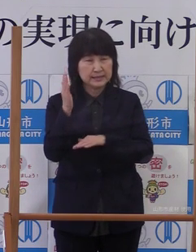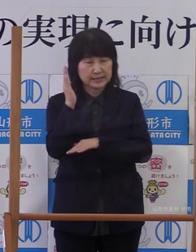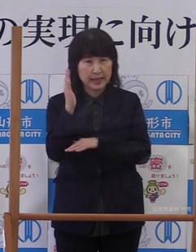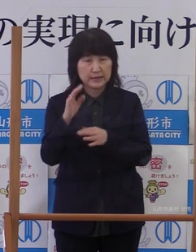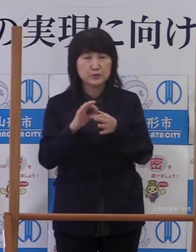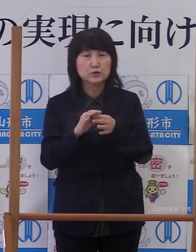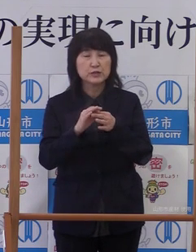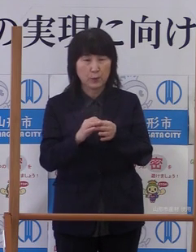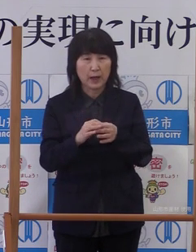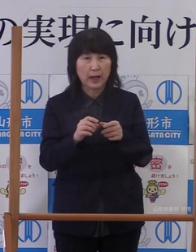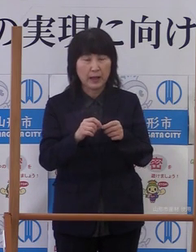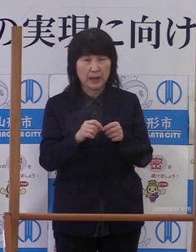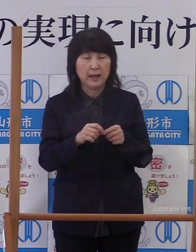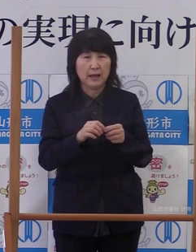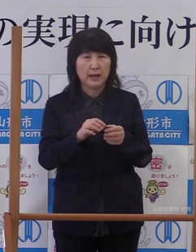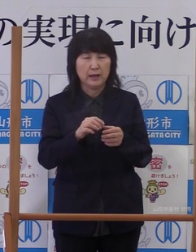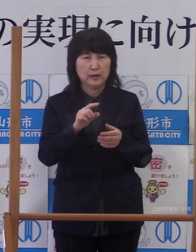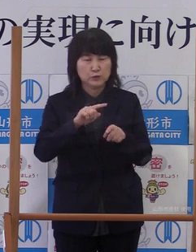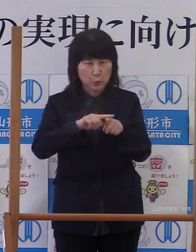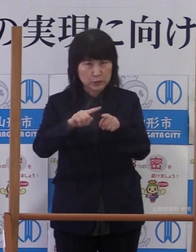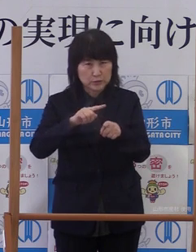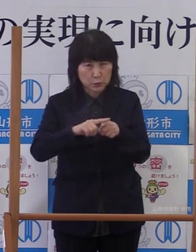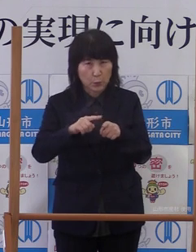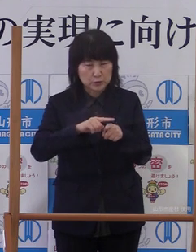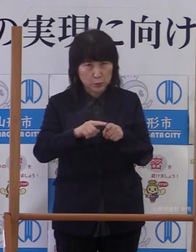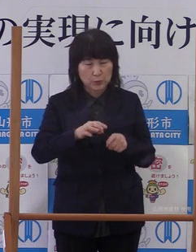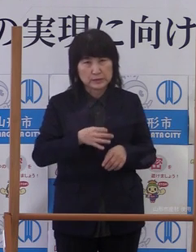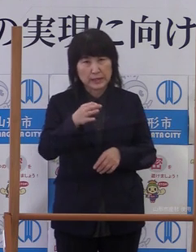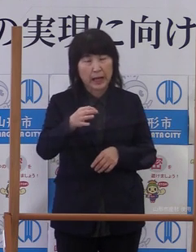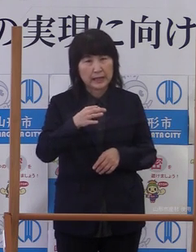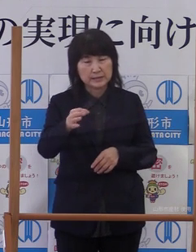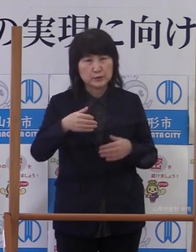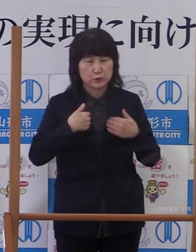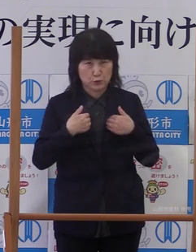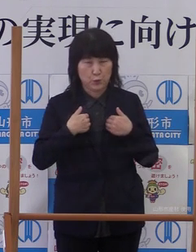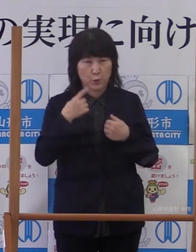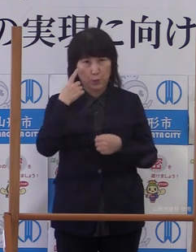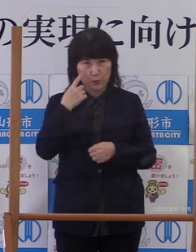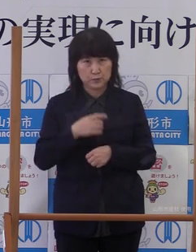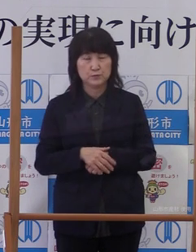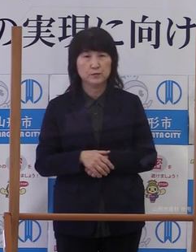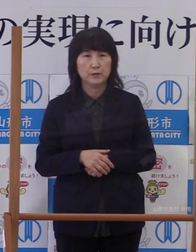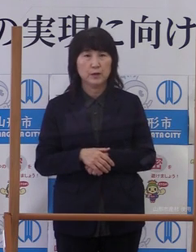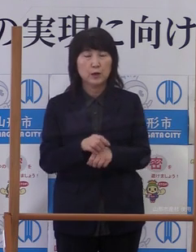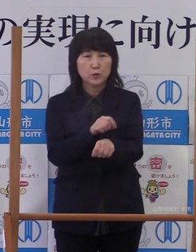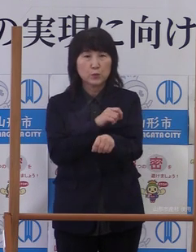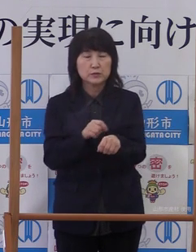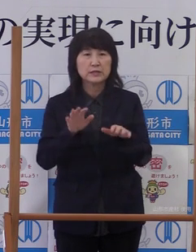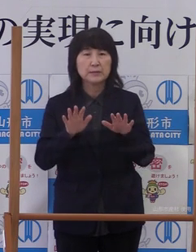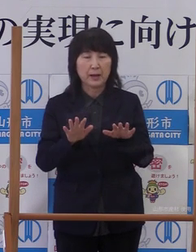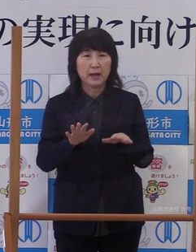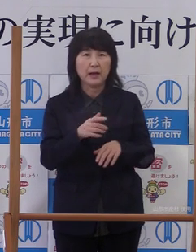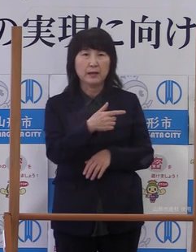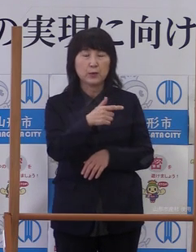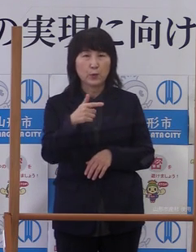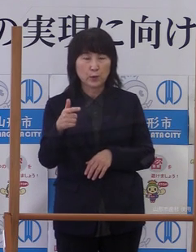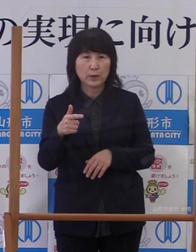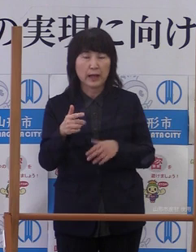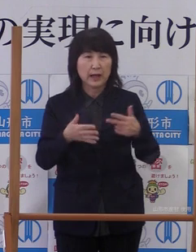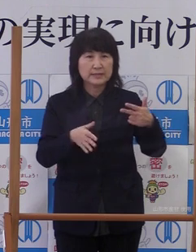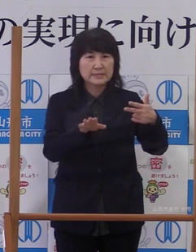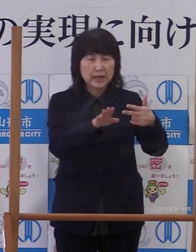に返していくというようなことになろうかと思います。特に今はですね、さまざまな施設